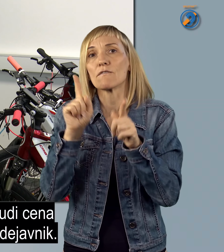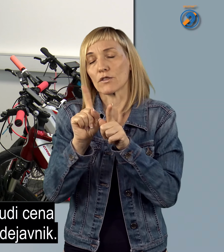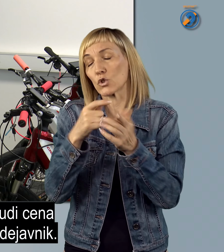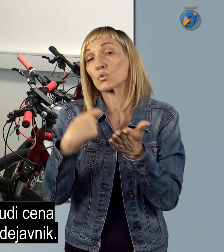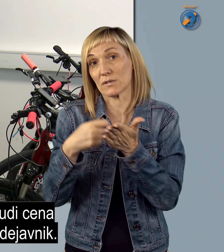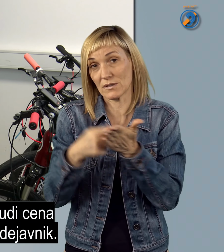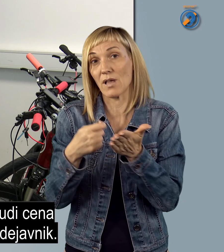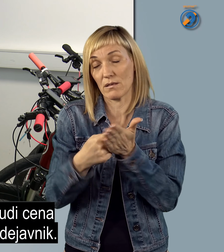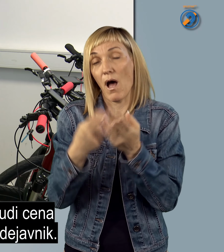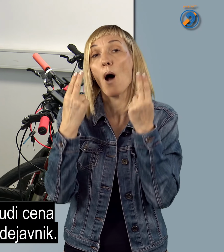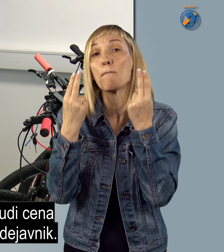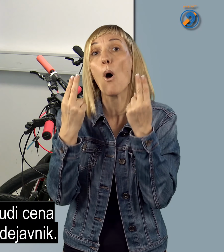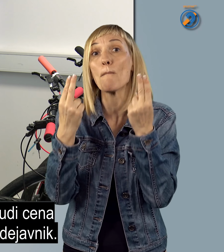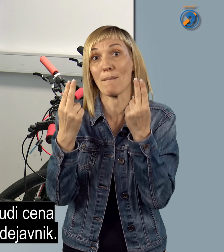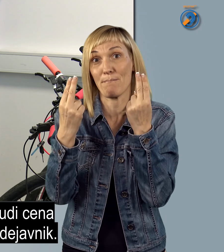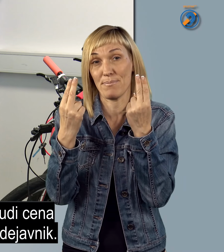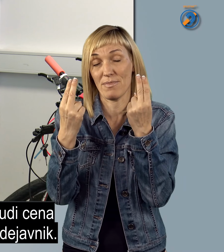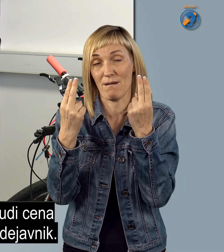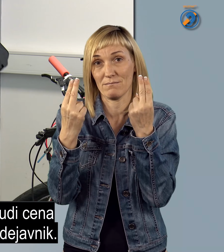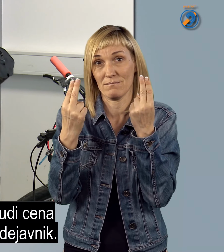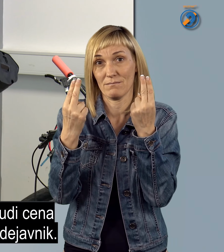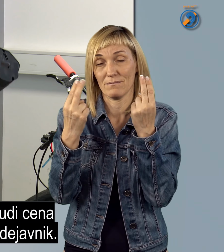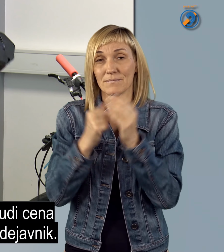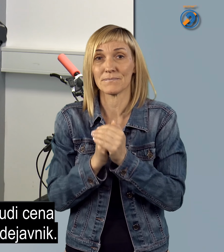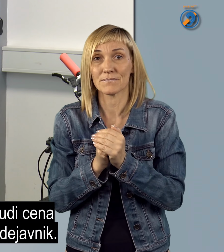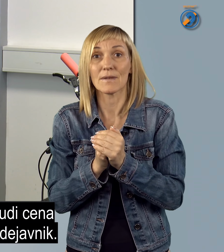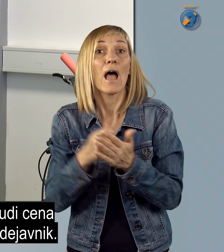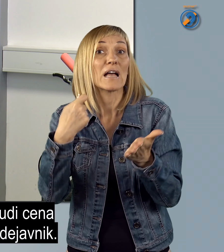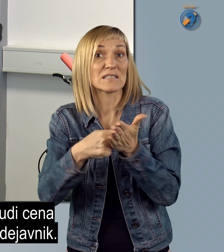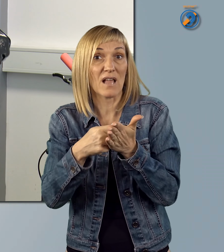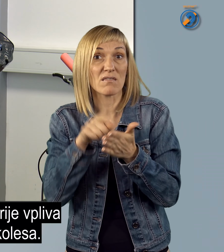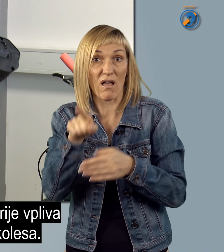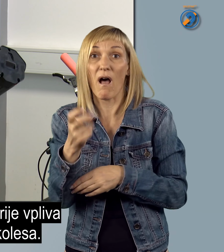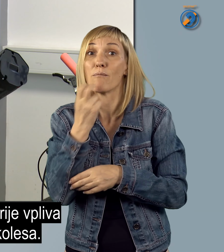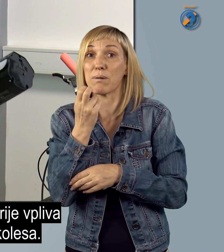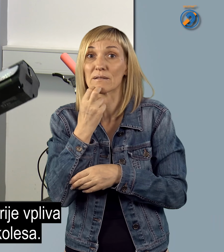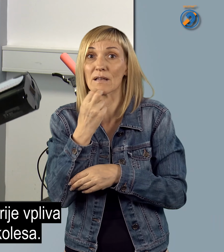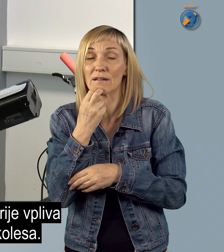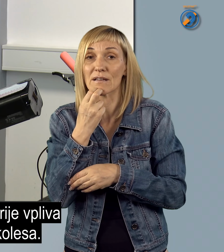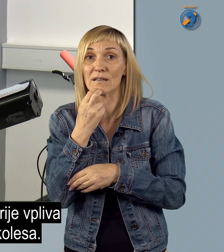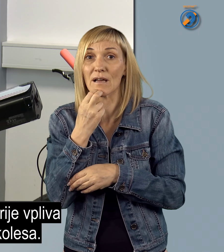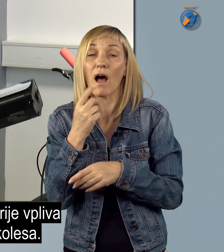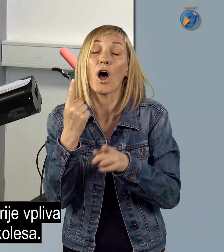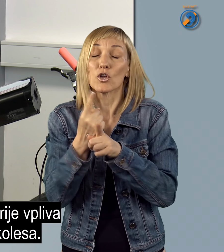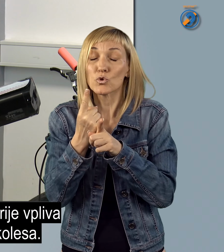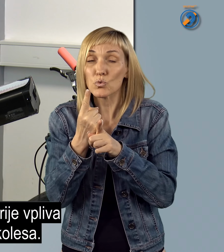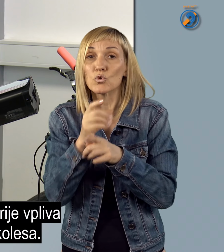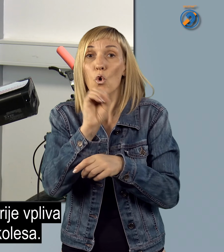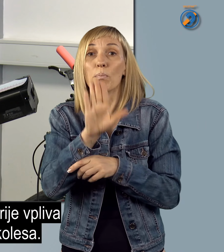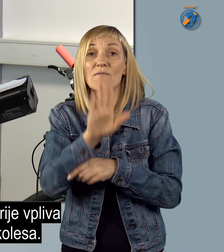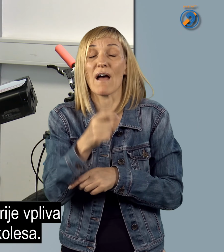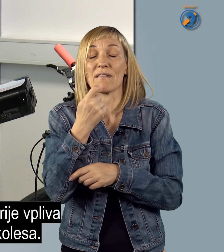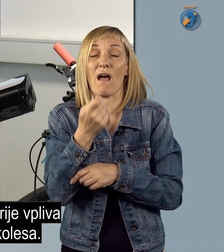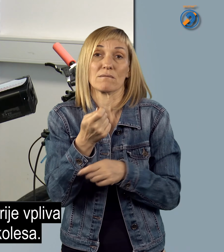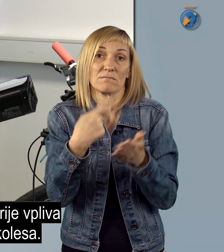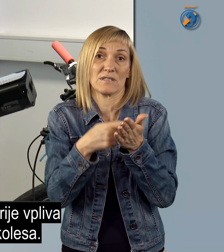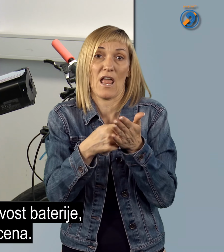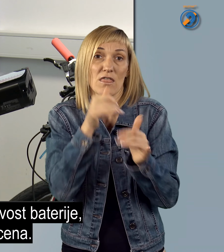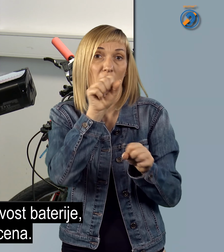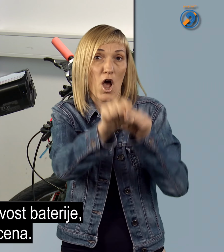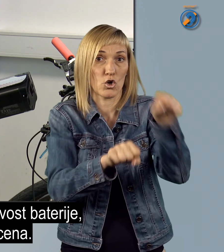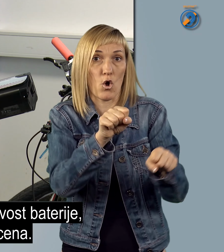Seveda je tudi cena pomemben faktor in cena baterija pomembno prispeva k ceni kolesa.